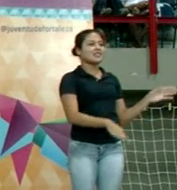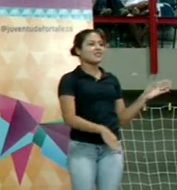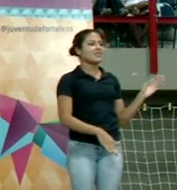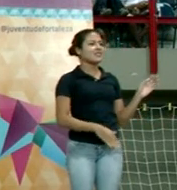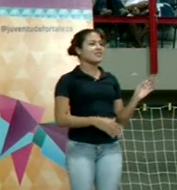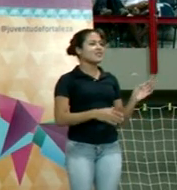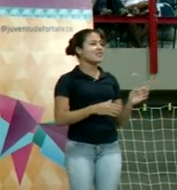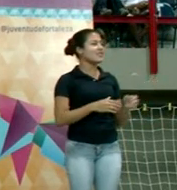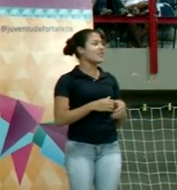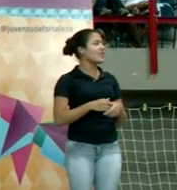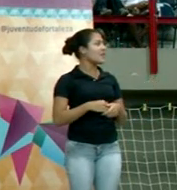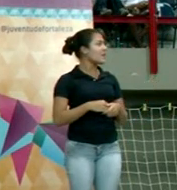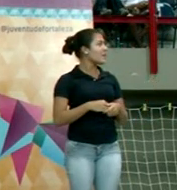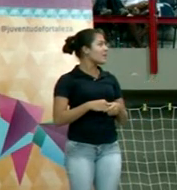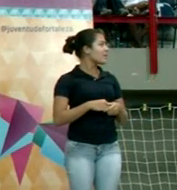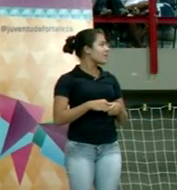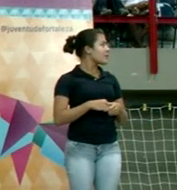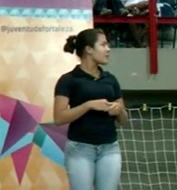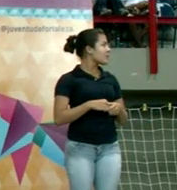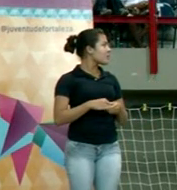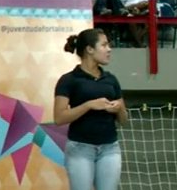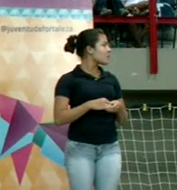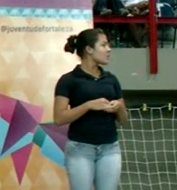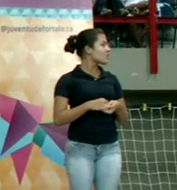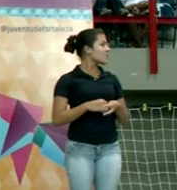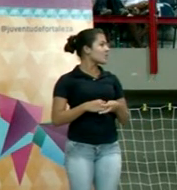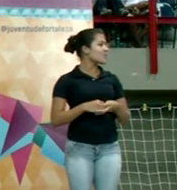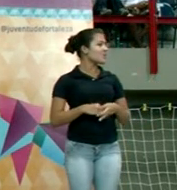Voltou. Isso.